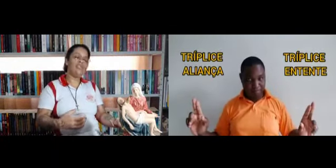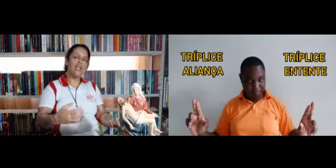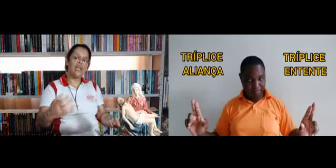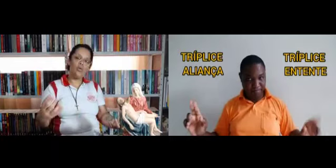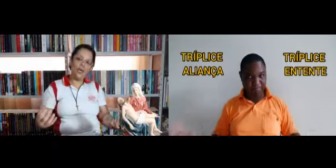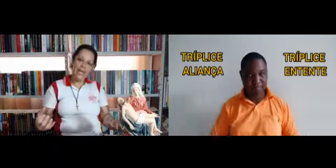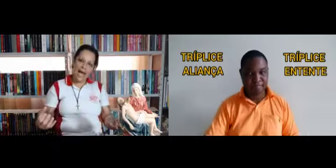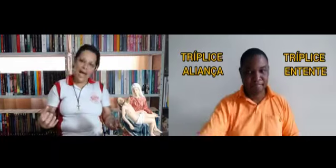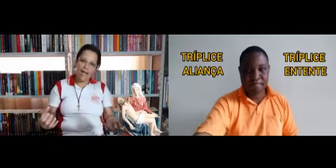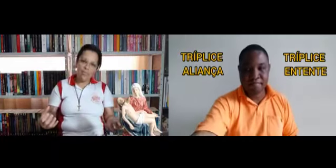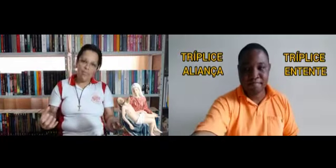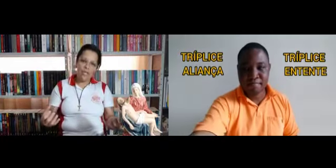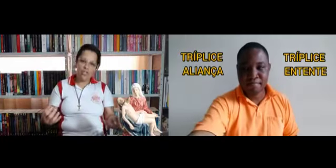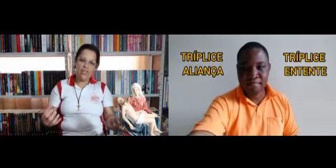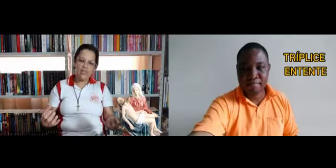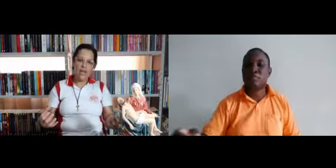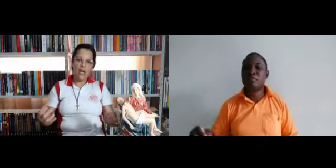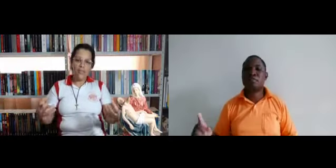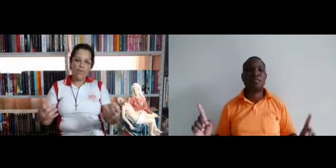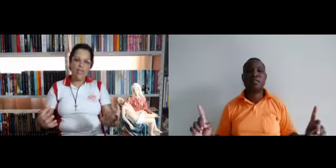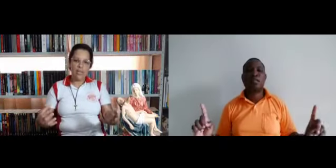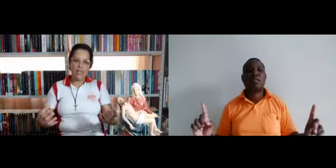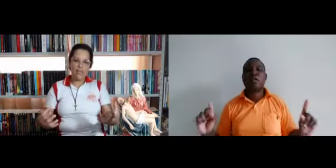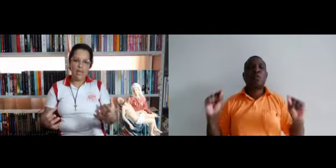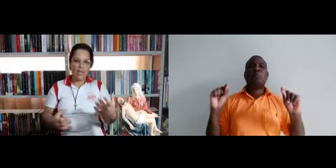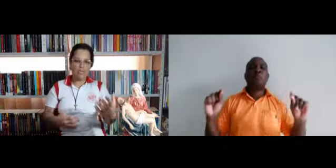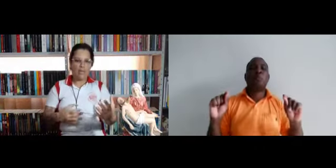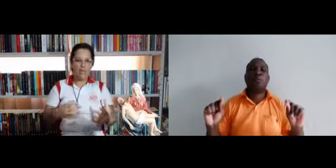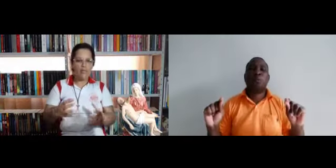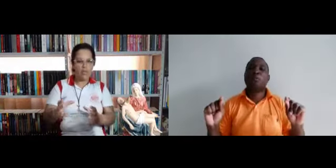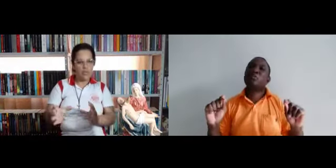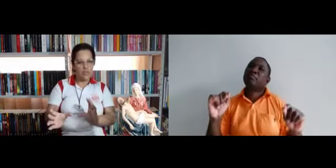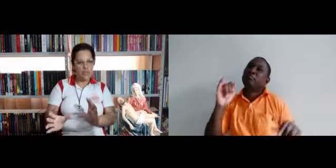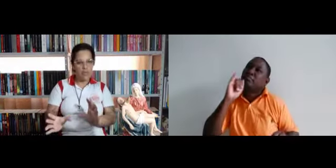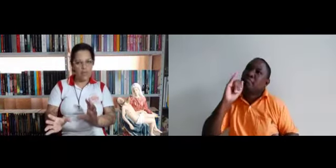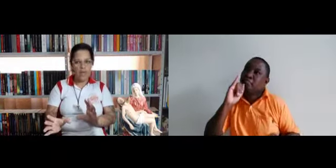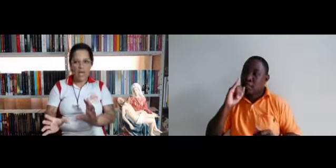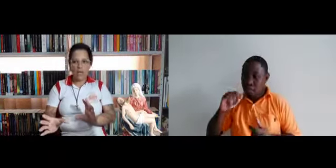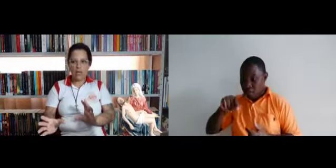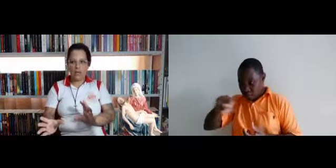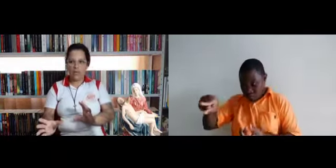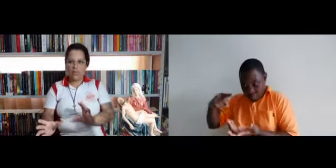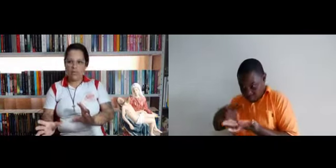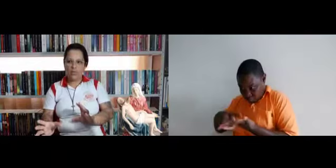imperialista, a gente tem a corrida armamentista. Por isso que esse período aí,